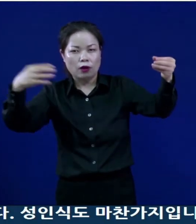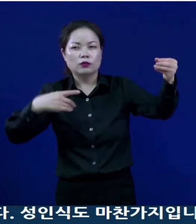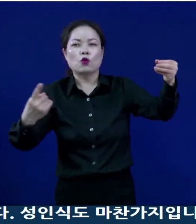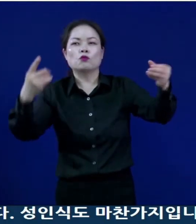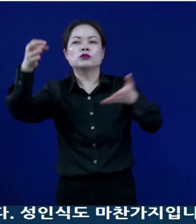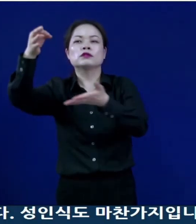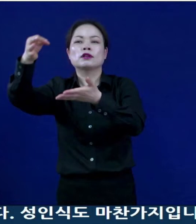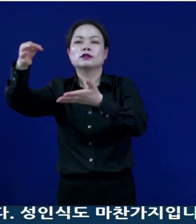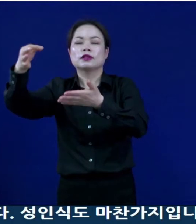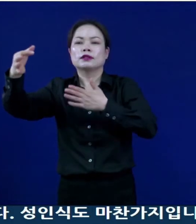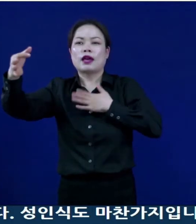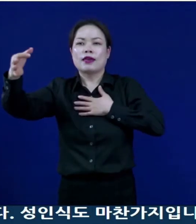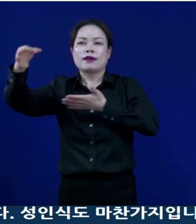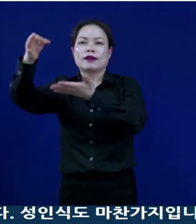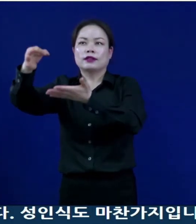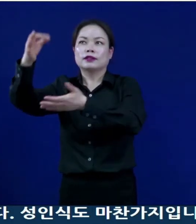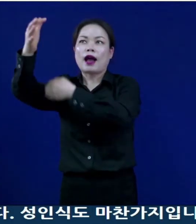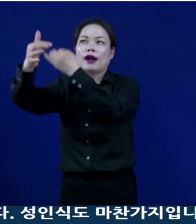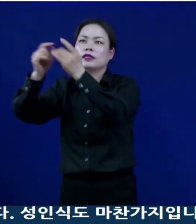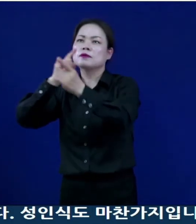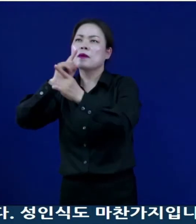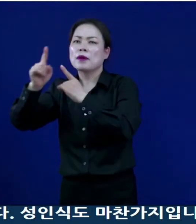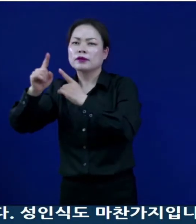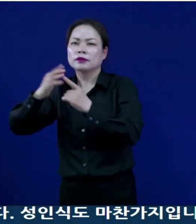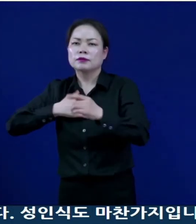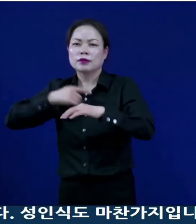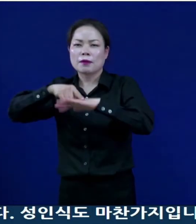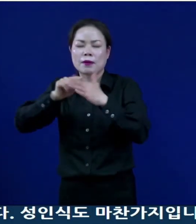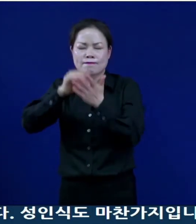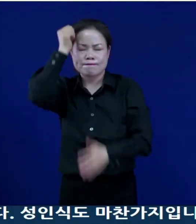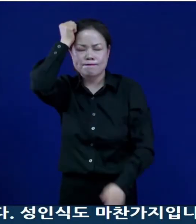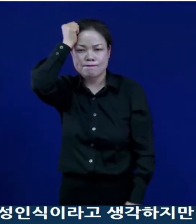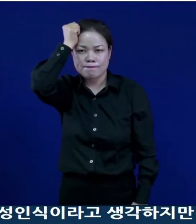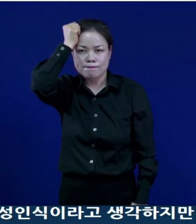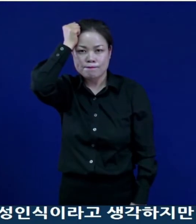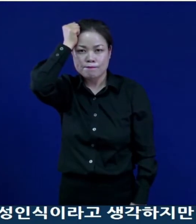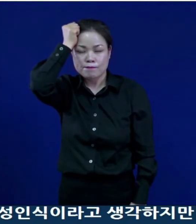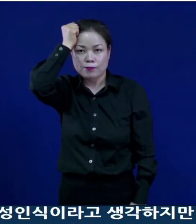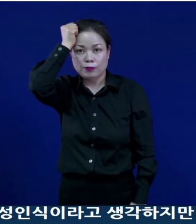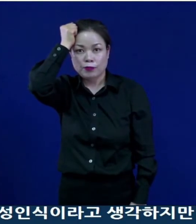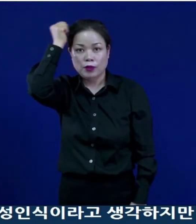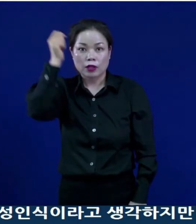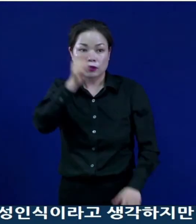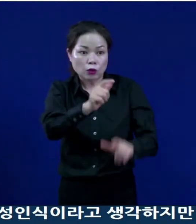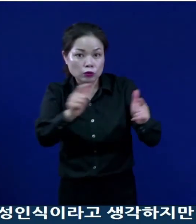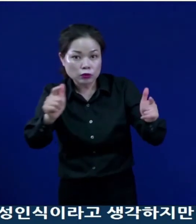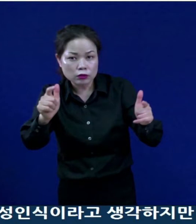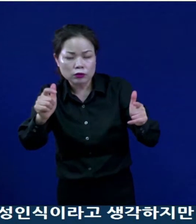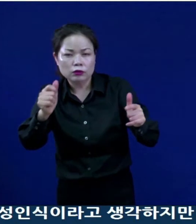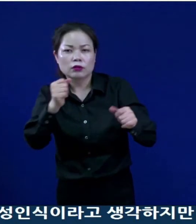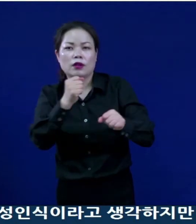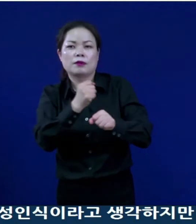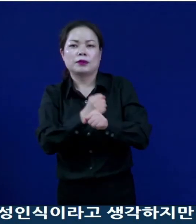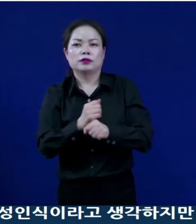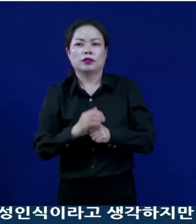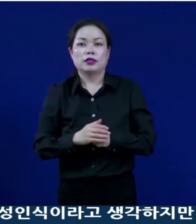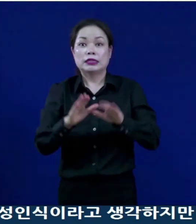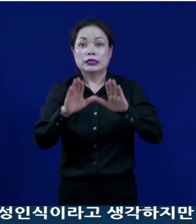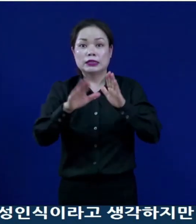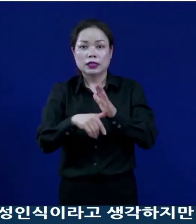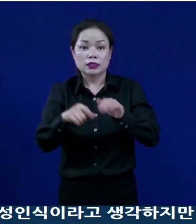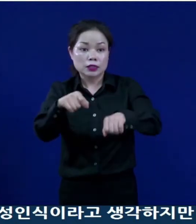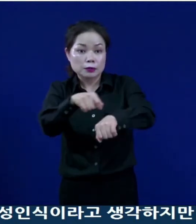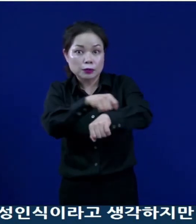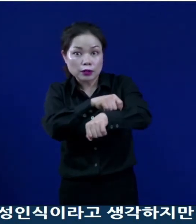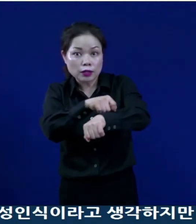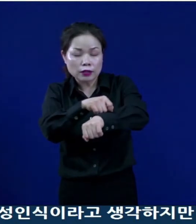오직 하나님의 말씀이라는 것을 다시 한번 내 마음에 새기고, 그리고 이런 것들을 하면서 이때에만